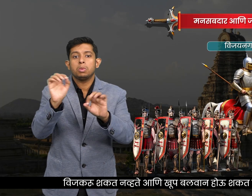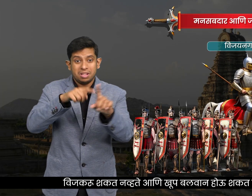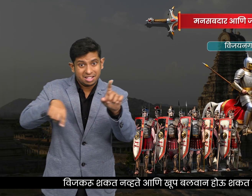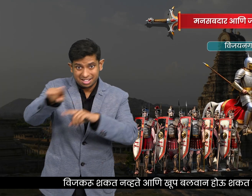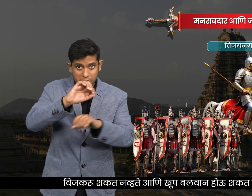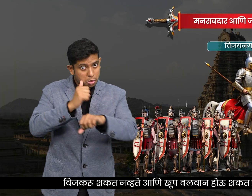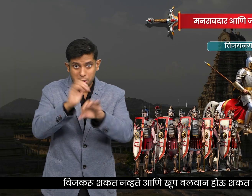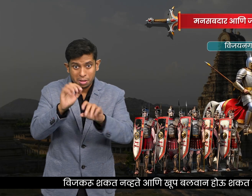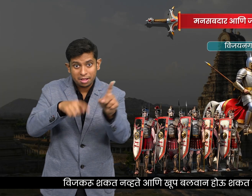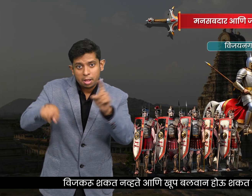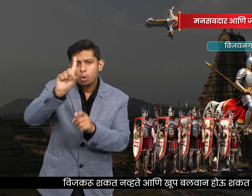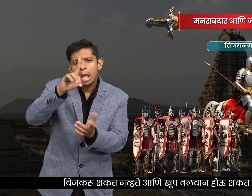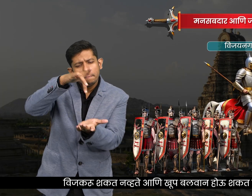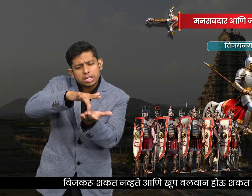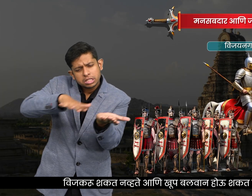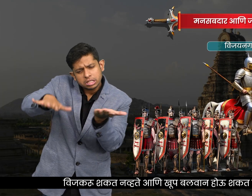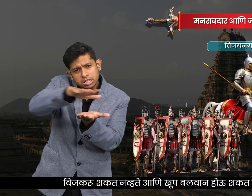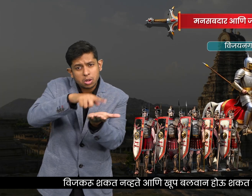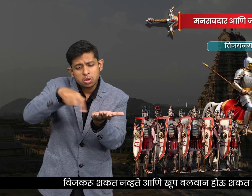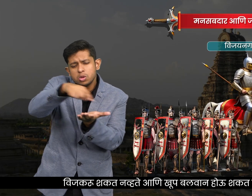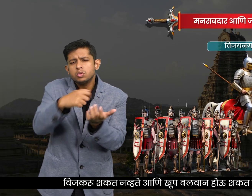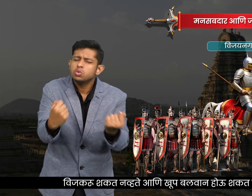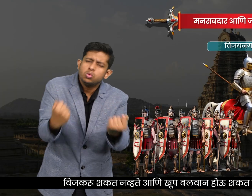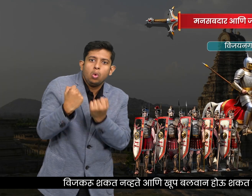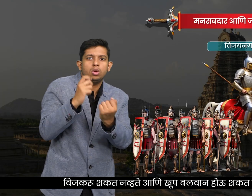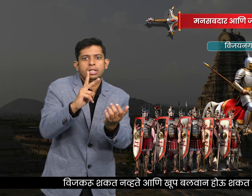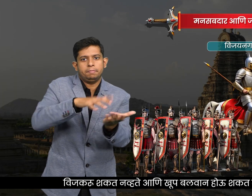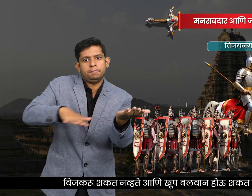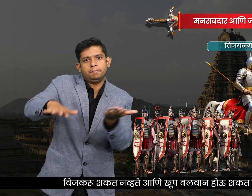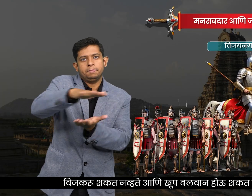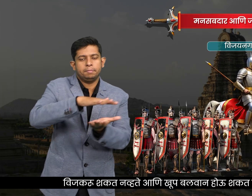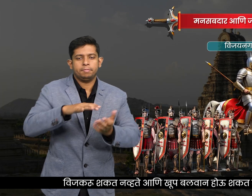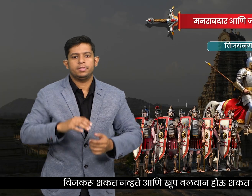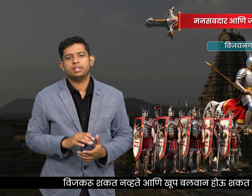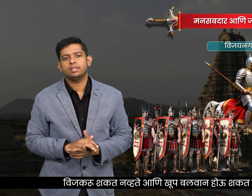शकत नव्हते आणि खूप बलवान होऊ शकत नव्हते.